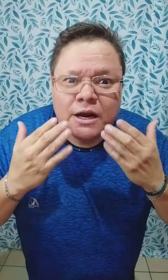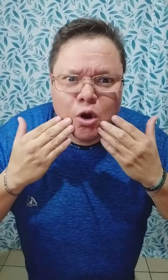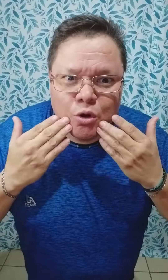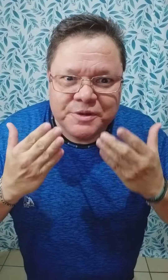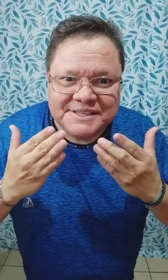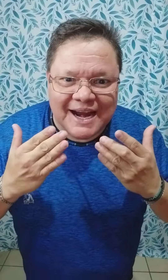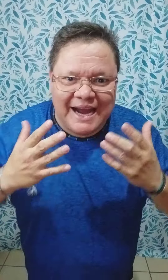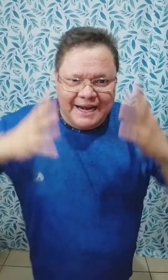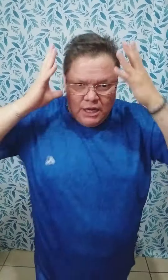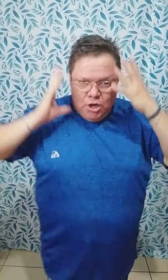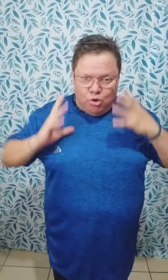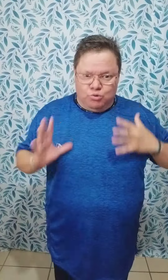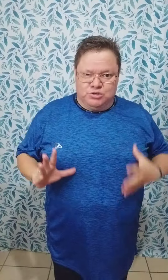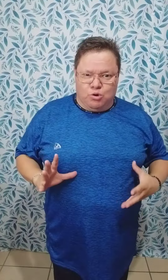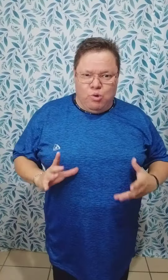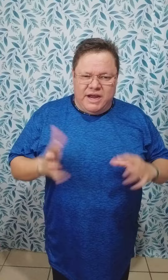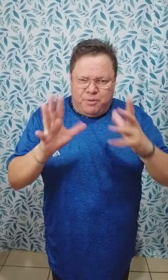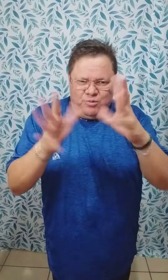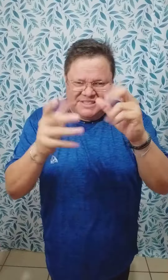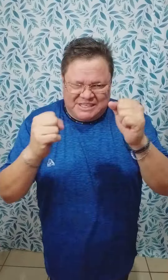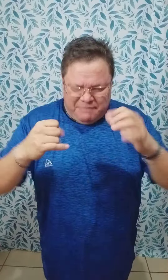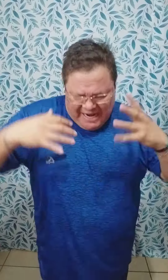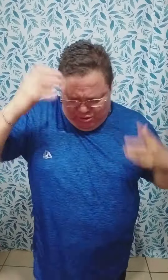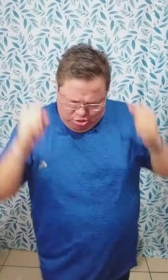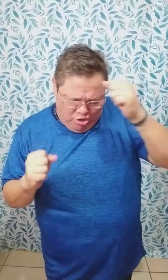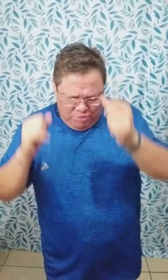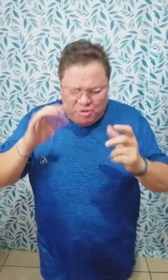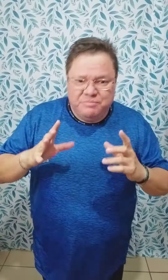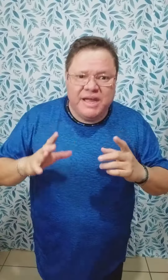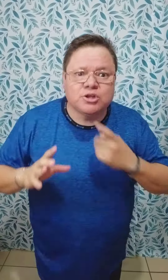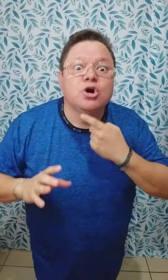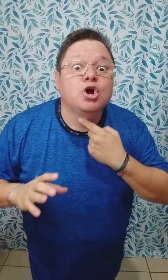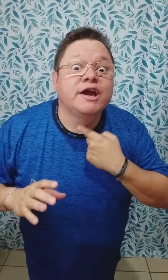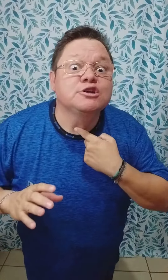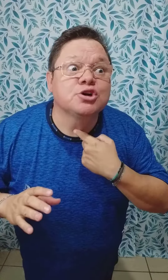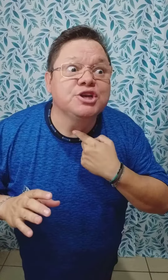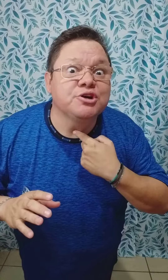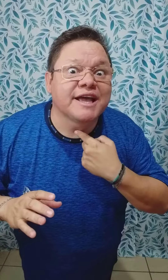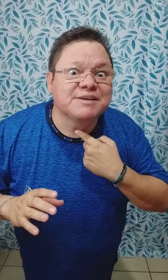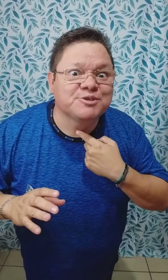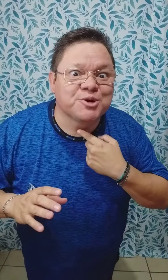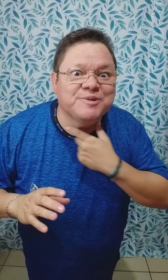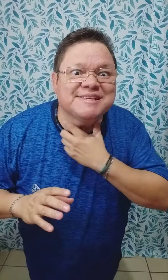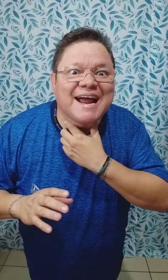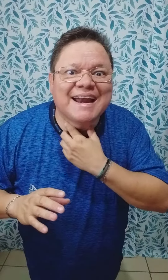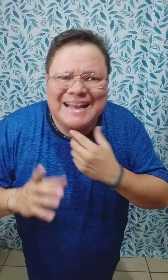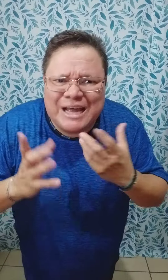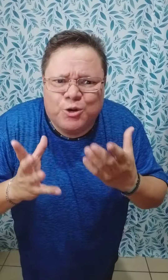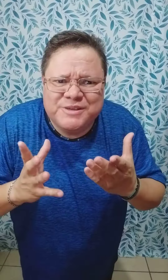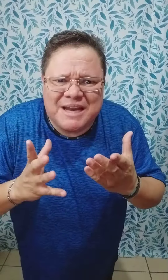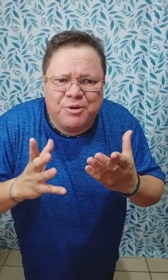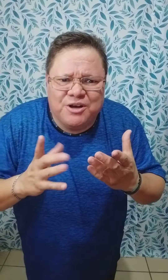con nuestra cara, con nuestro cuerpo, nuestras manos, todo el movimiento, el sonido que hacemos con nuestra garganta, con nuestra voz.